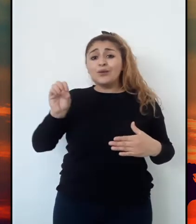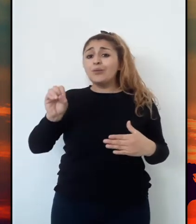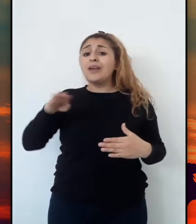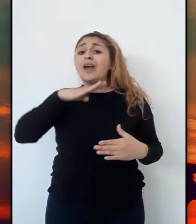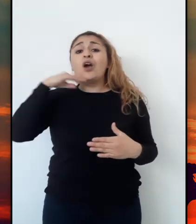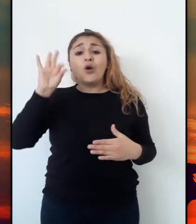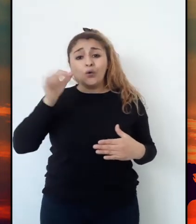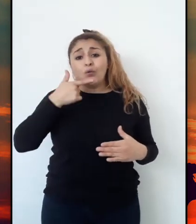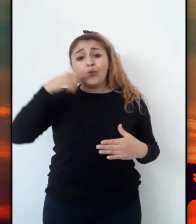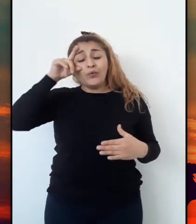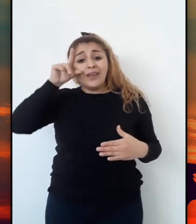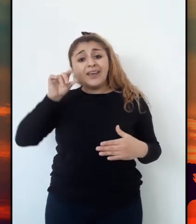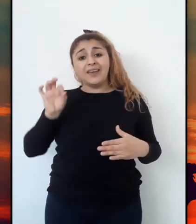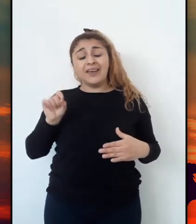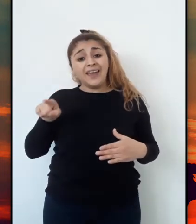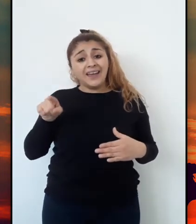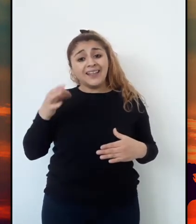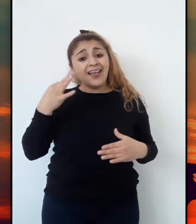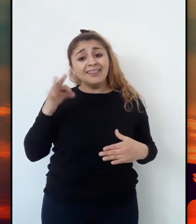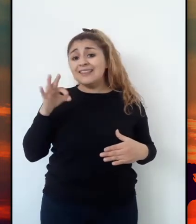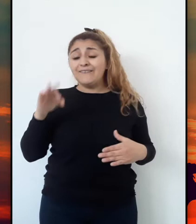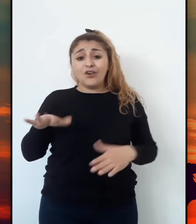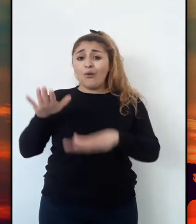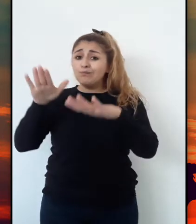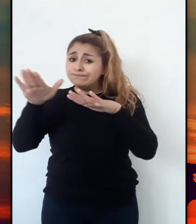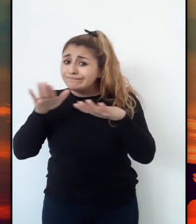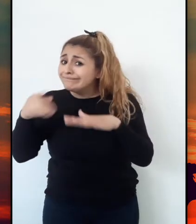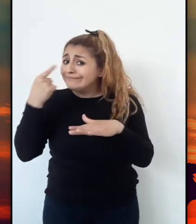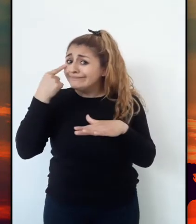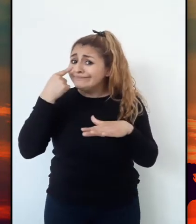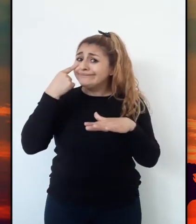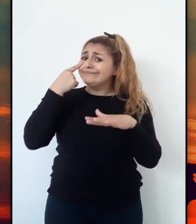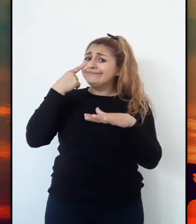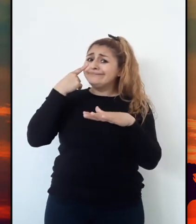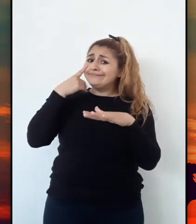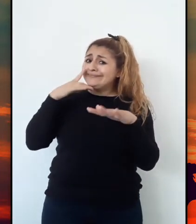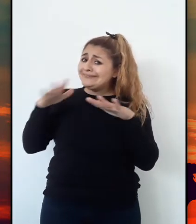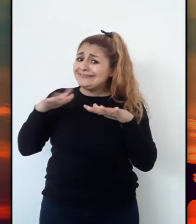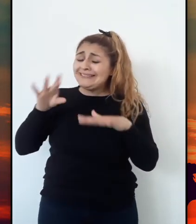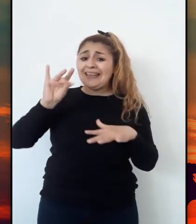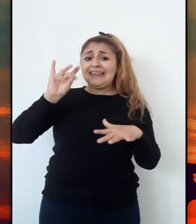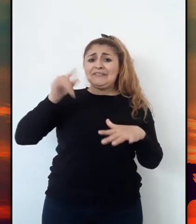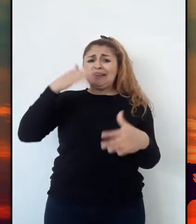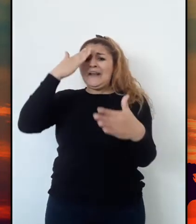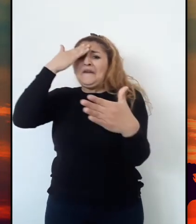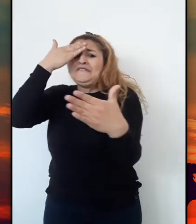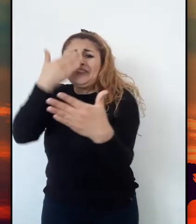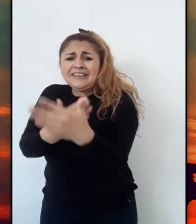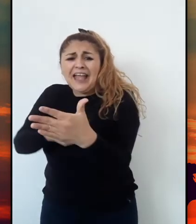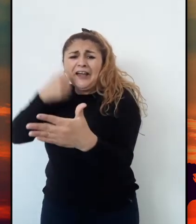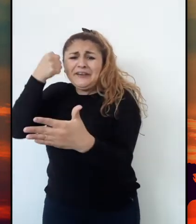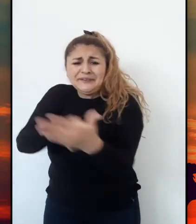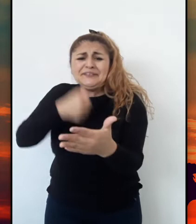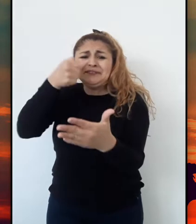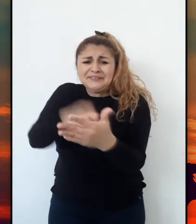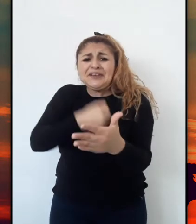final. Dieu remporte la victoire. Dios conduce a la victoria. Même dans les situations les